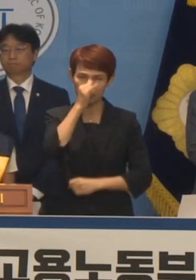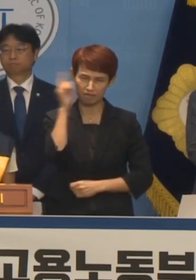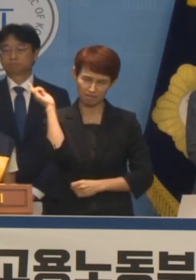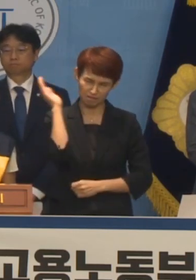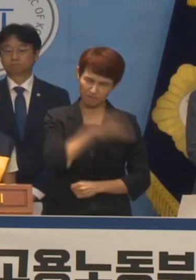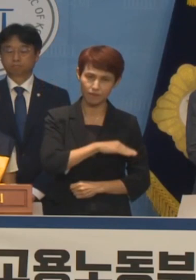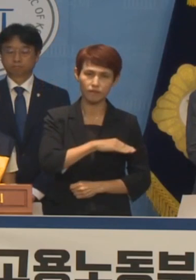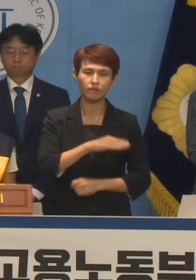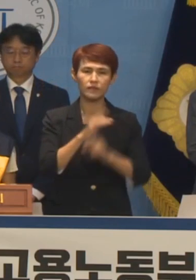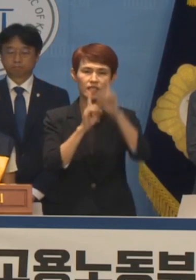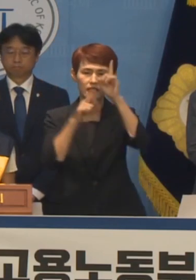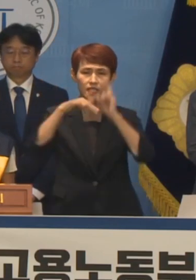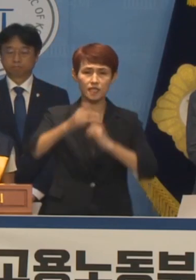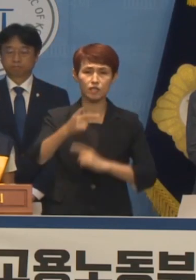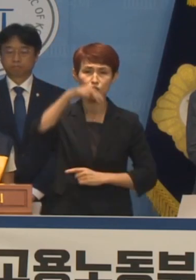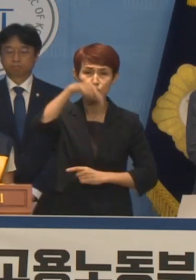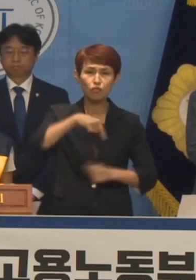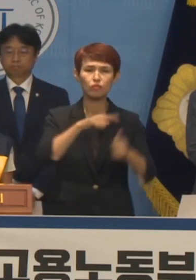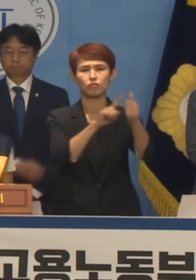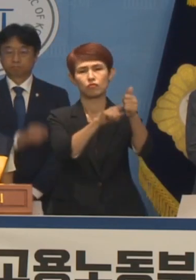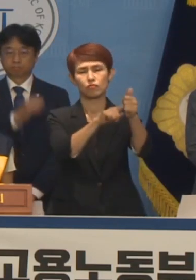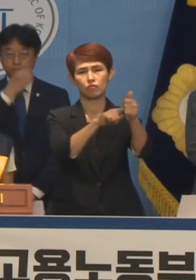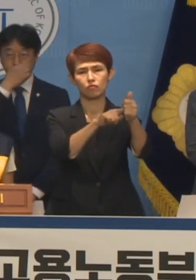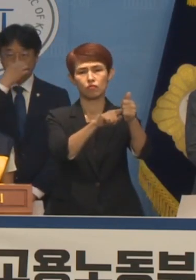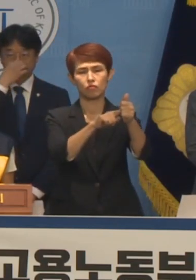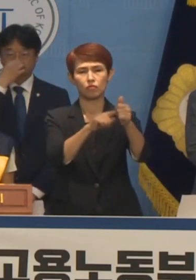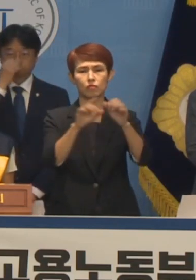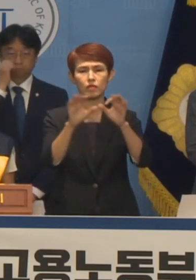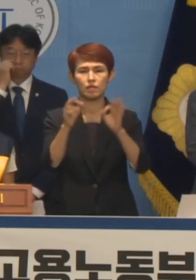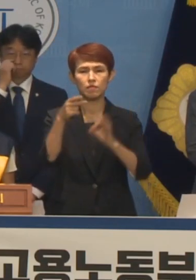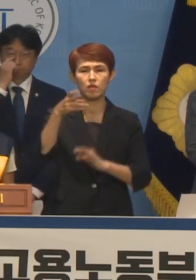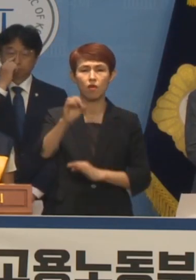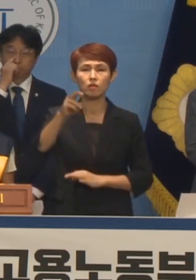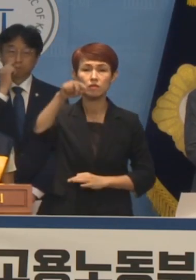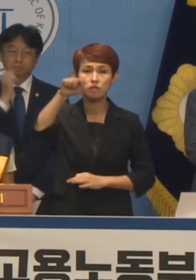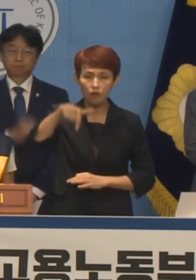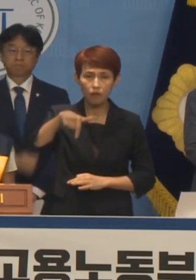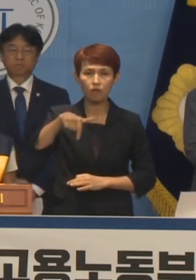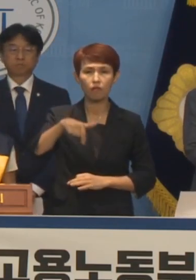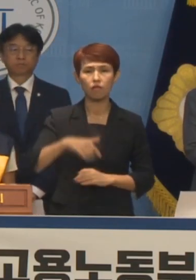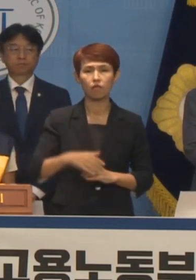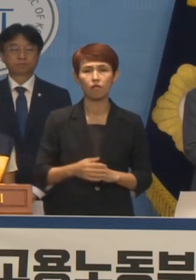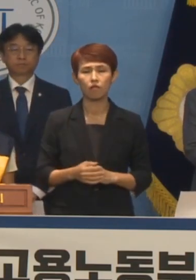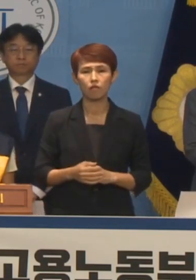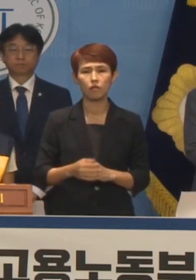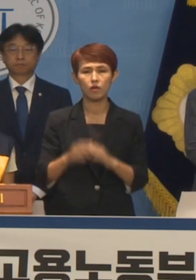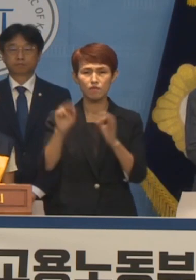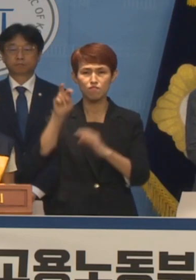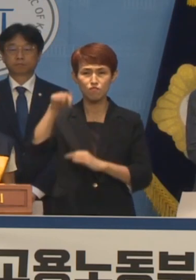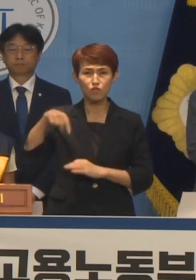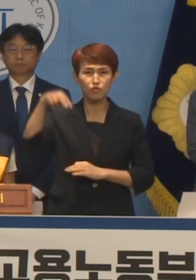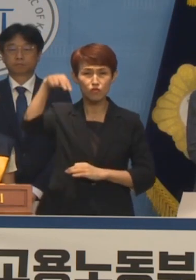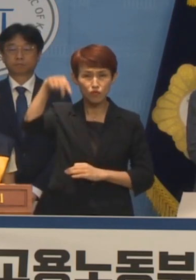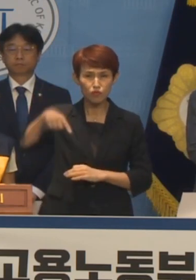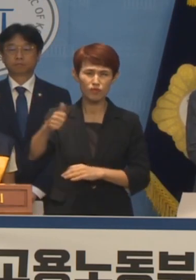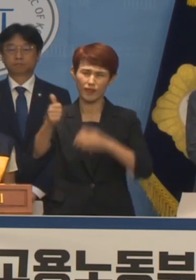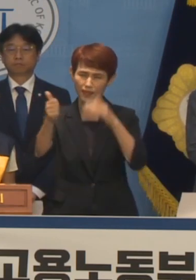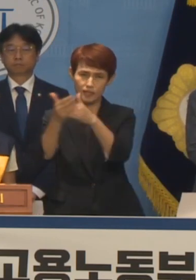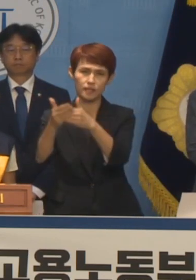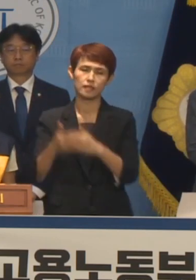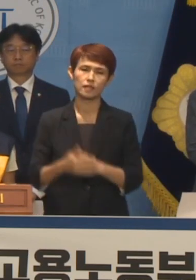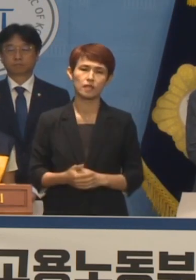같은 이진숙 방통위원장, 김영석 독립기념관장에 이어 김문수 고용노동부